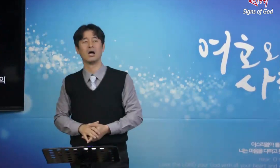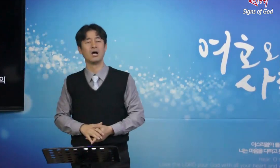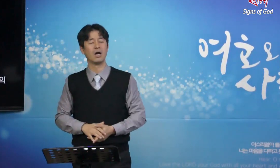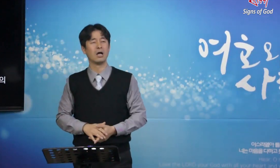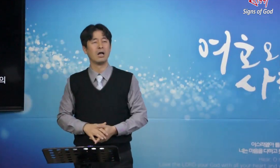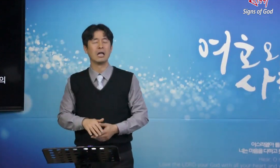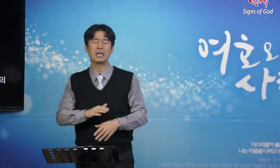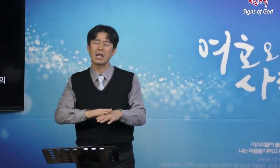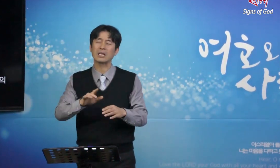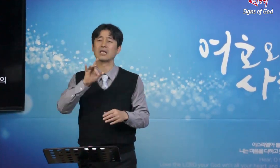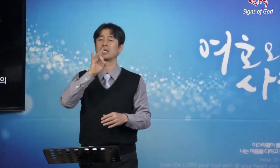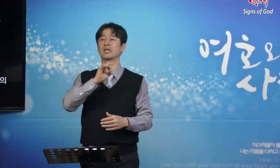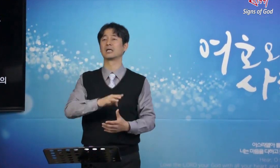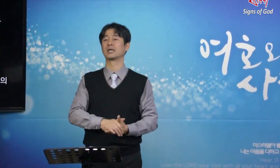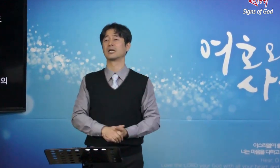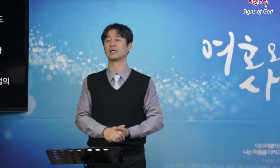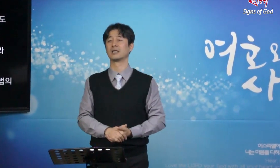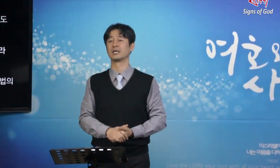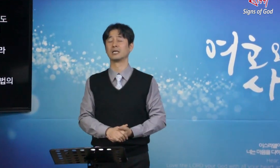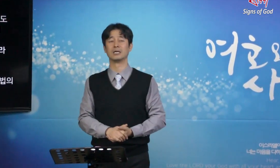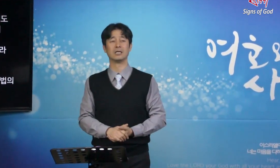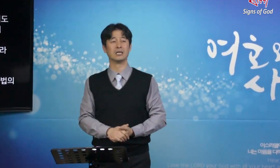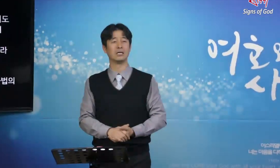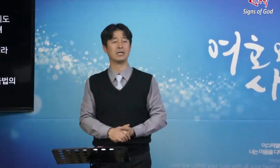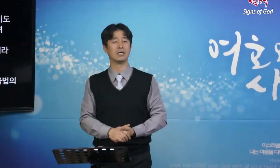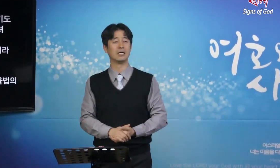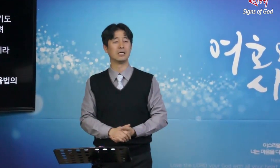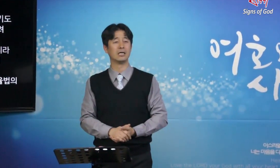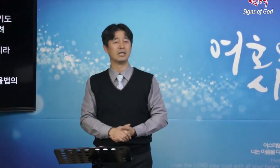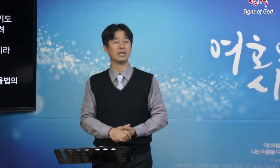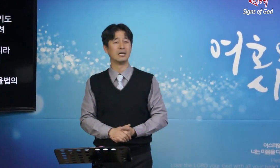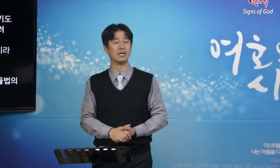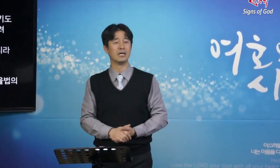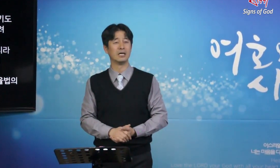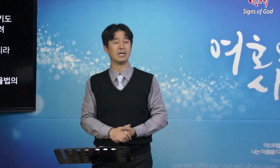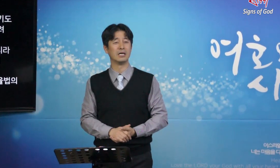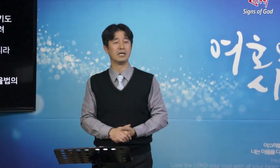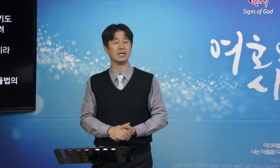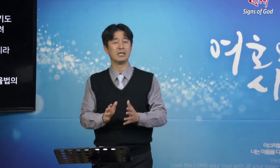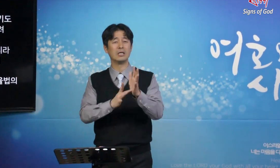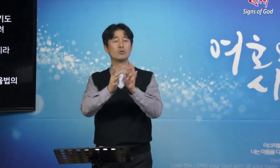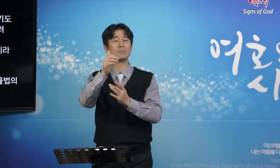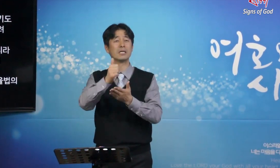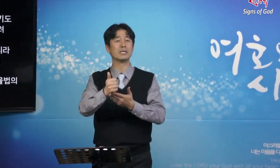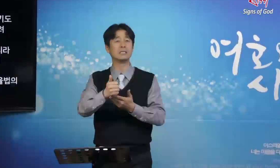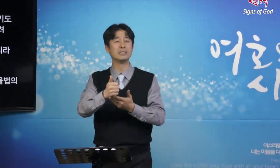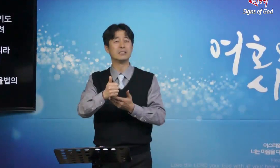먹여내는데 목사님들이 많이 힘들죠. 그리고 농인 영혼들을 위해서 기도해달라고 부탁하지만 많이